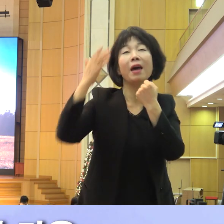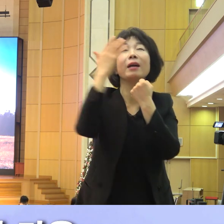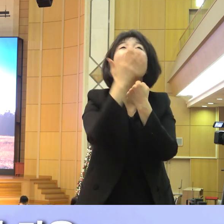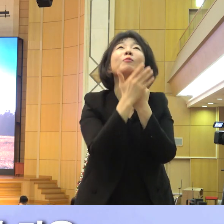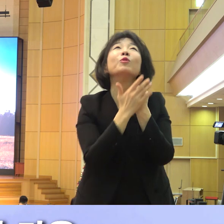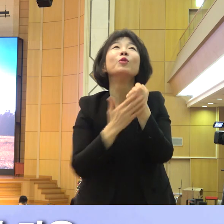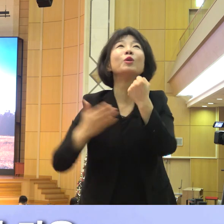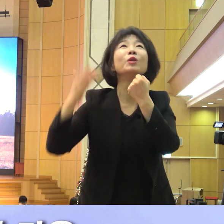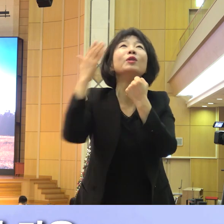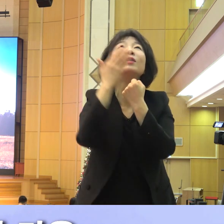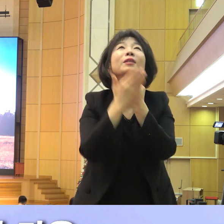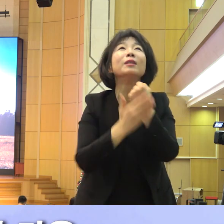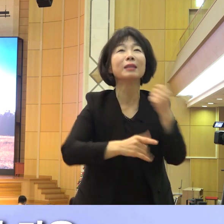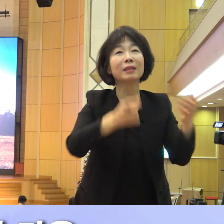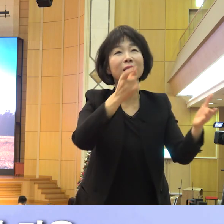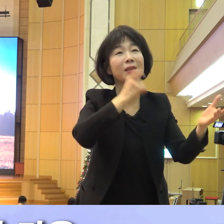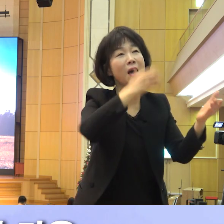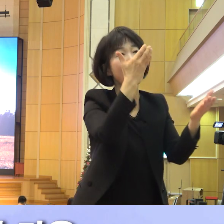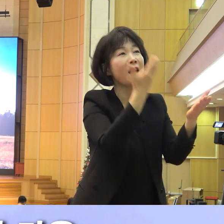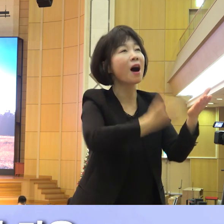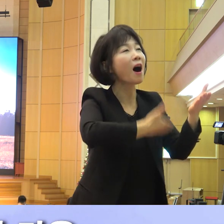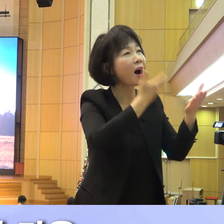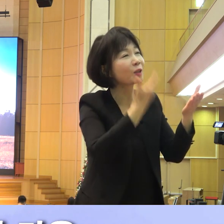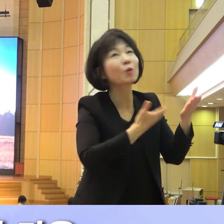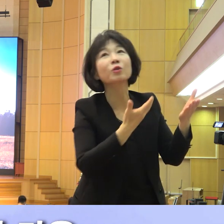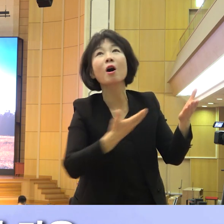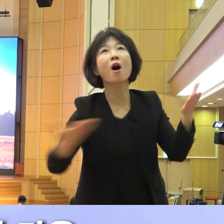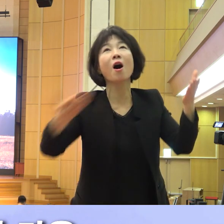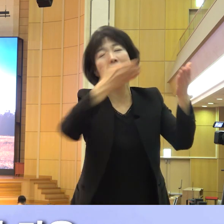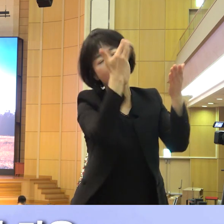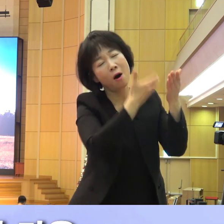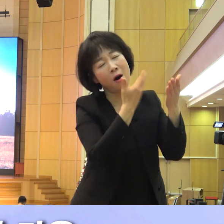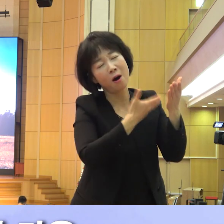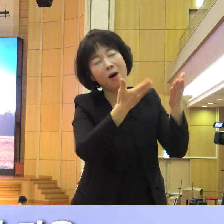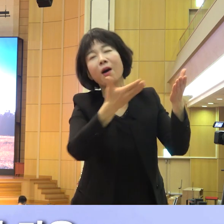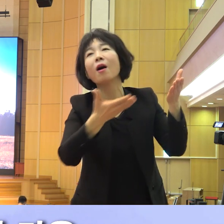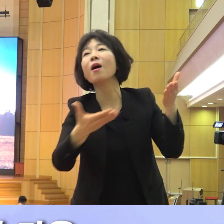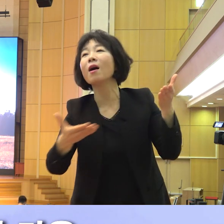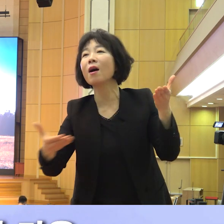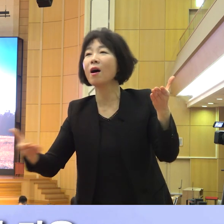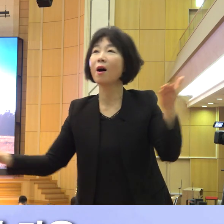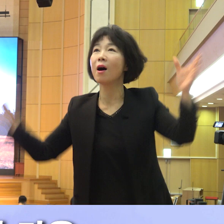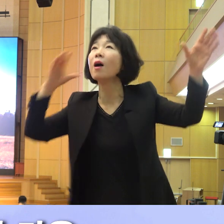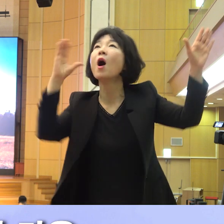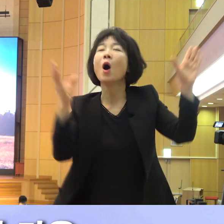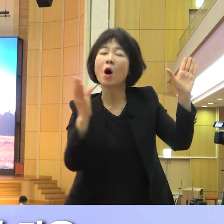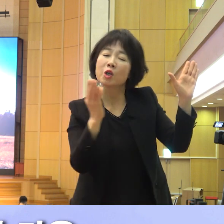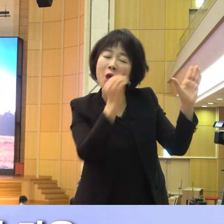은혜의 강물 흐르게 하소서.